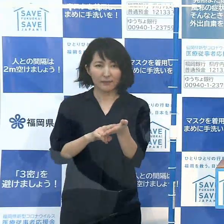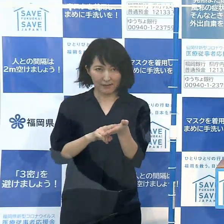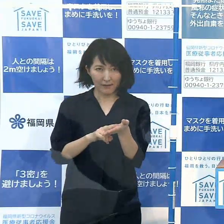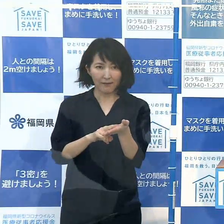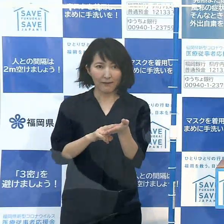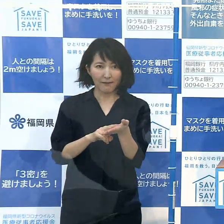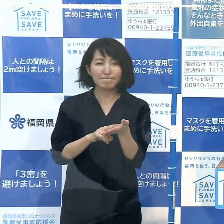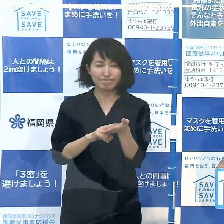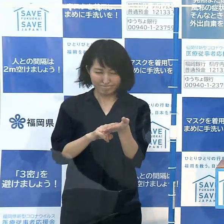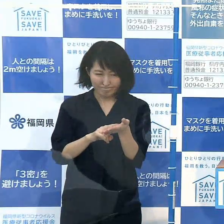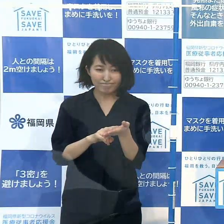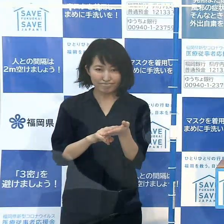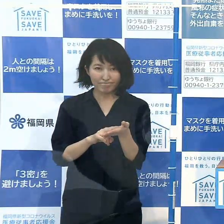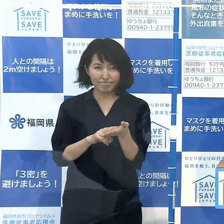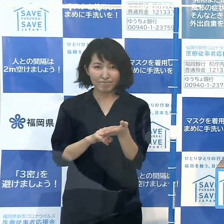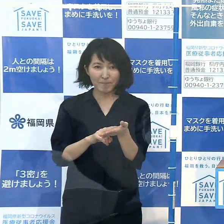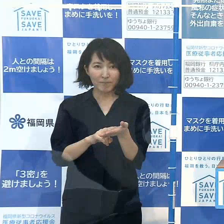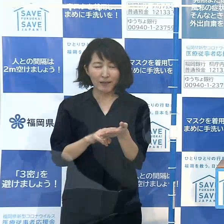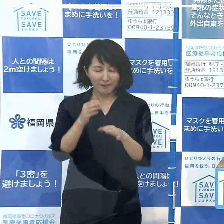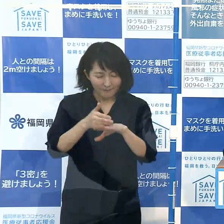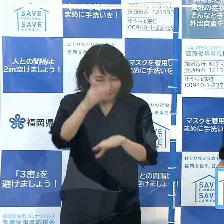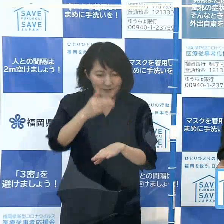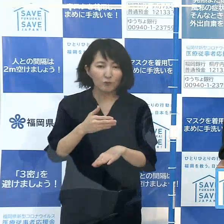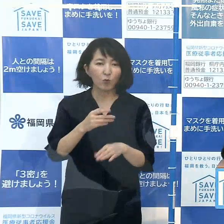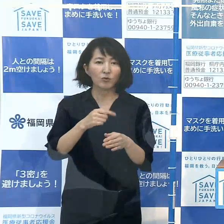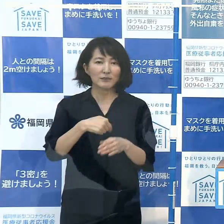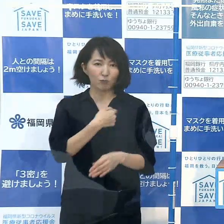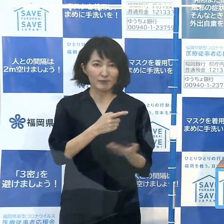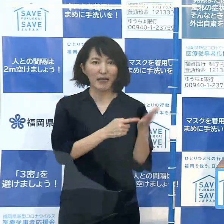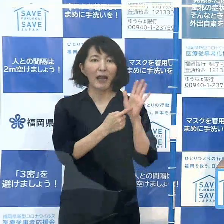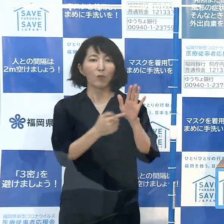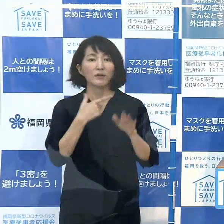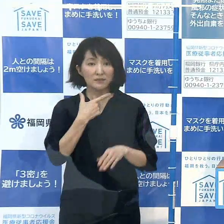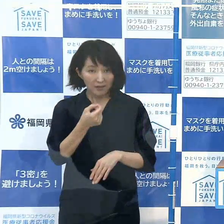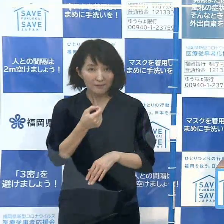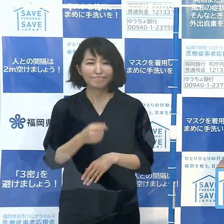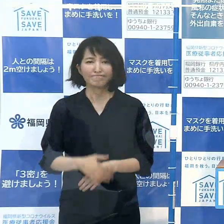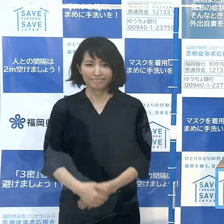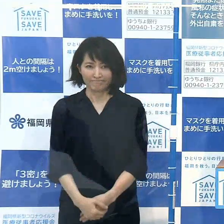気持ちを示したいというのは変わっておりません。